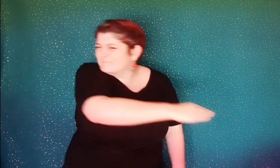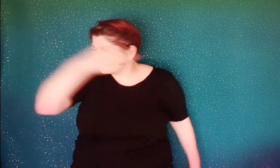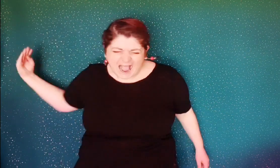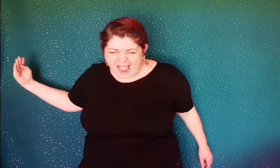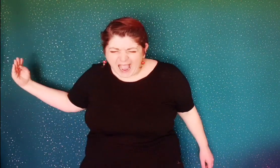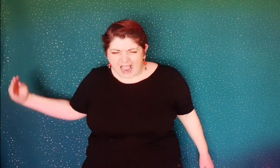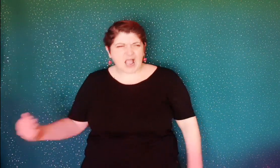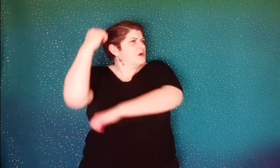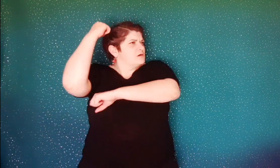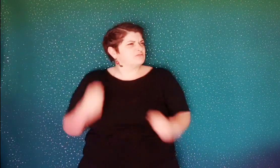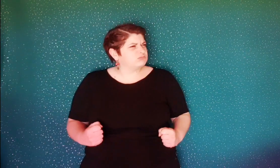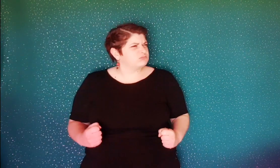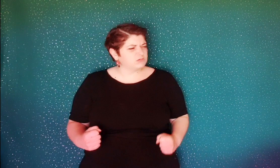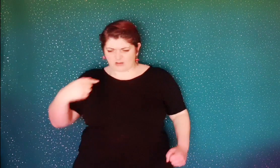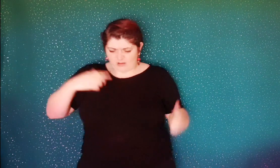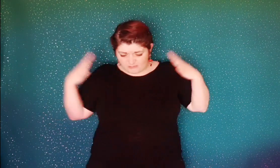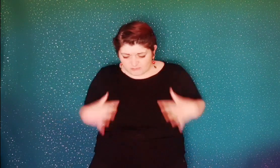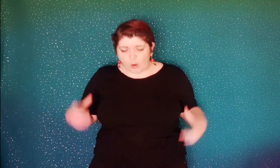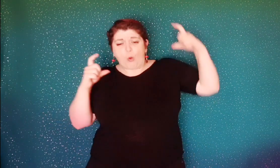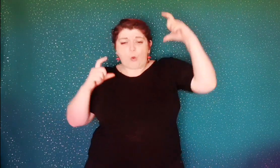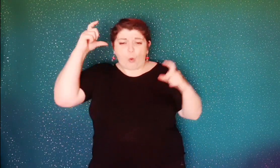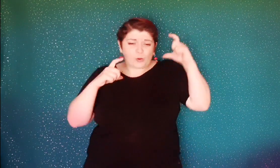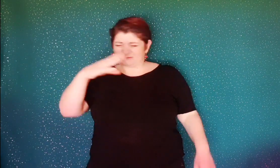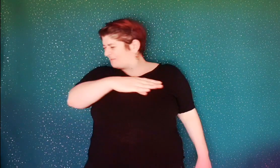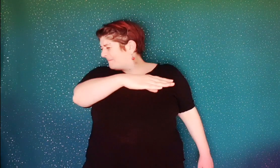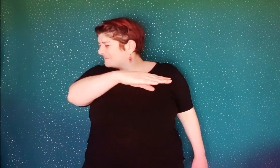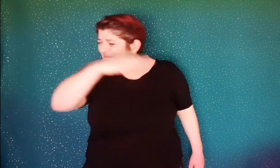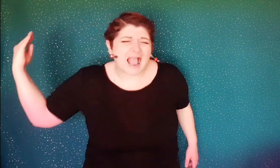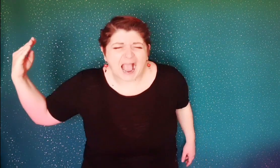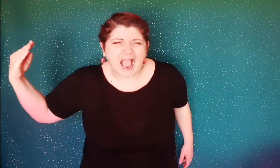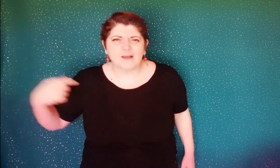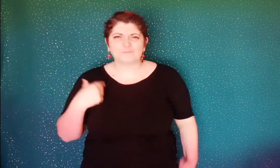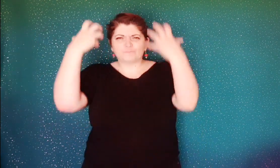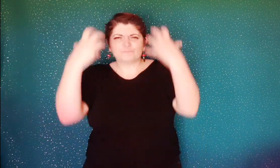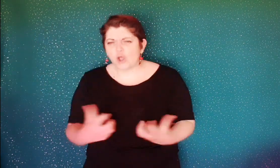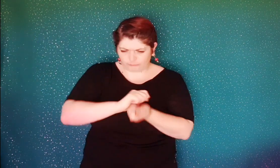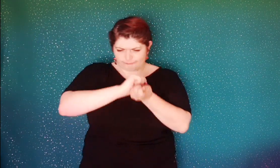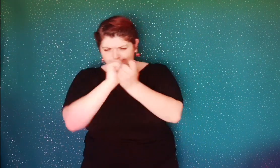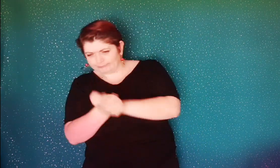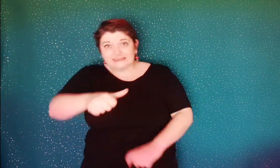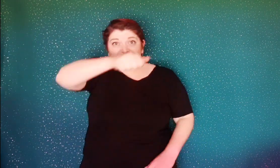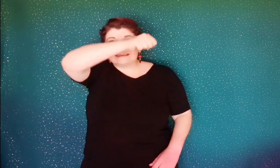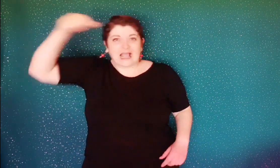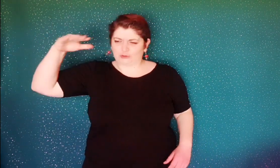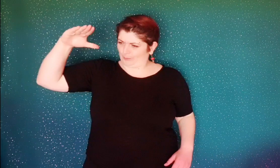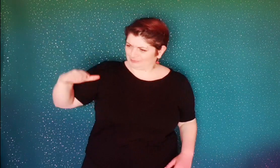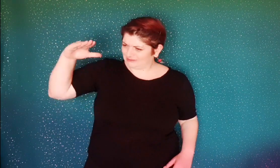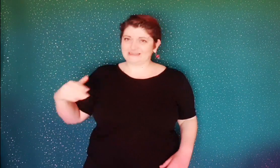assez de cette clairière. D'ailleurs, il ne veut même plus être un ours. Ce qu'il veut, c'est être un